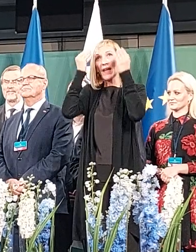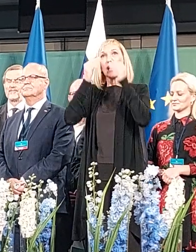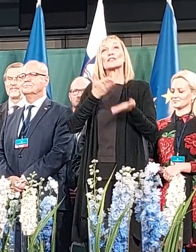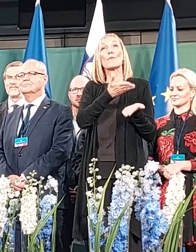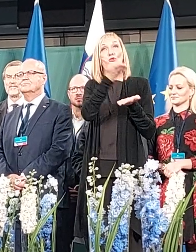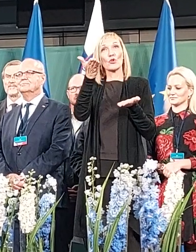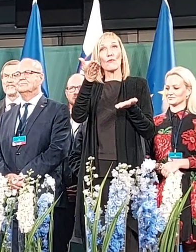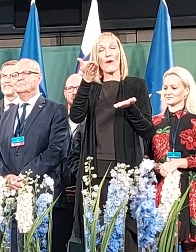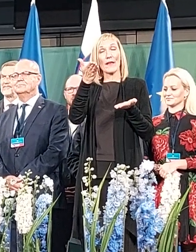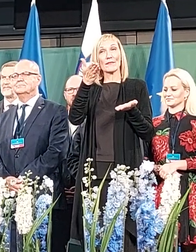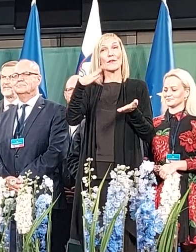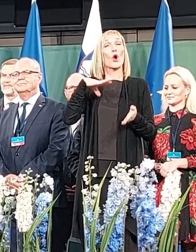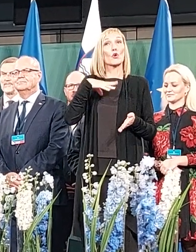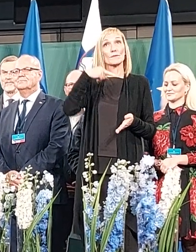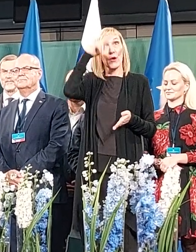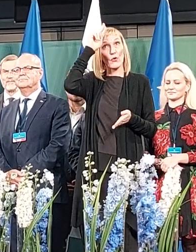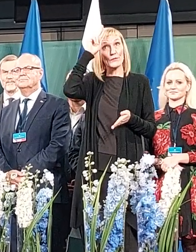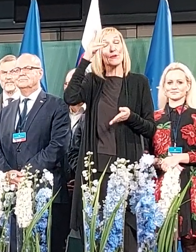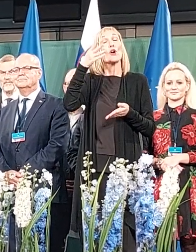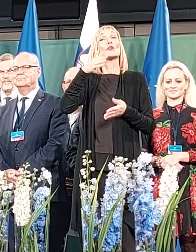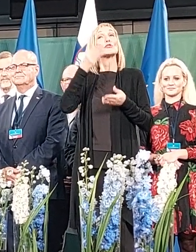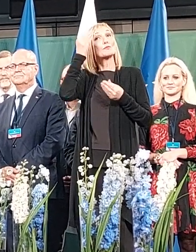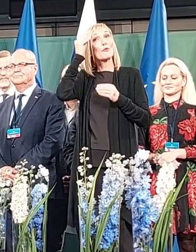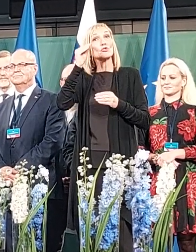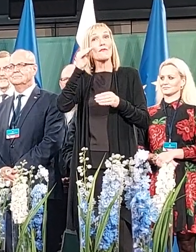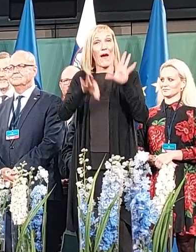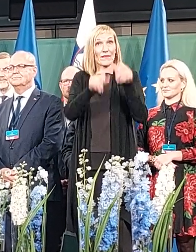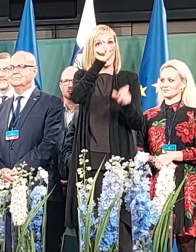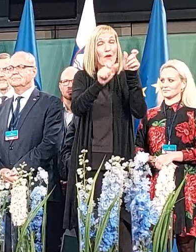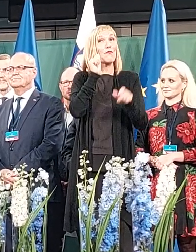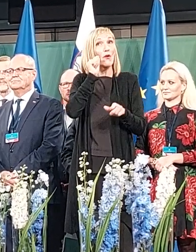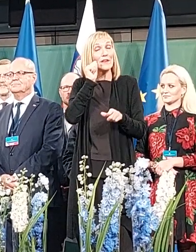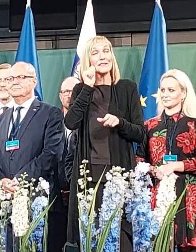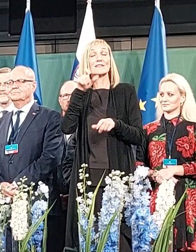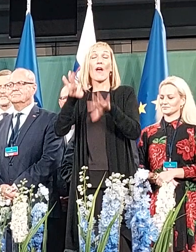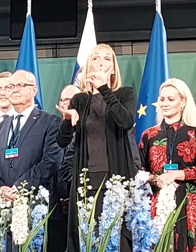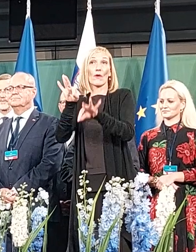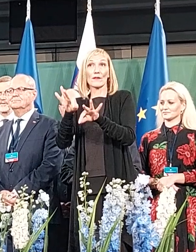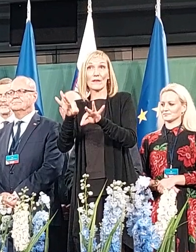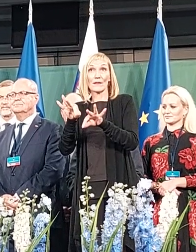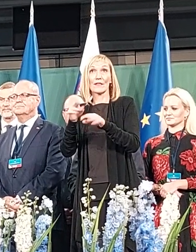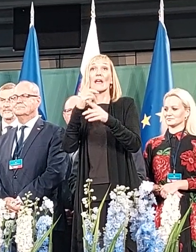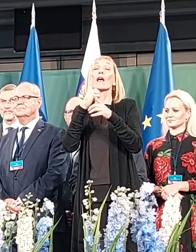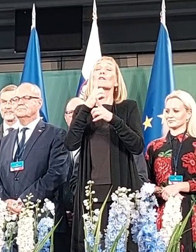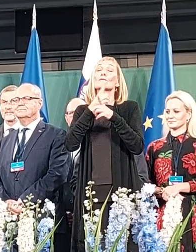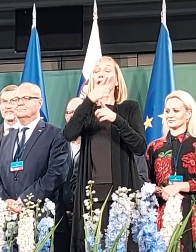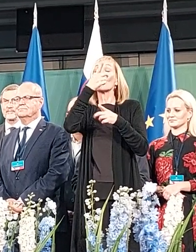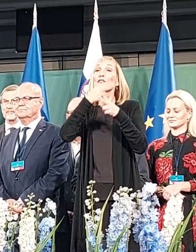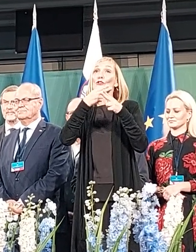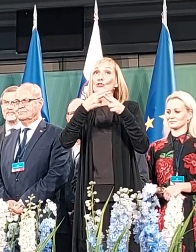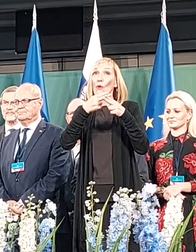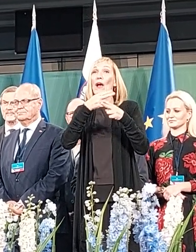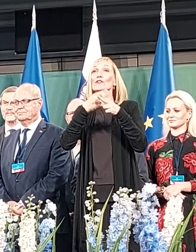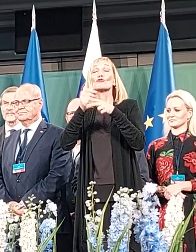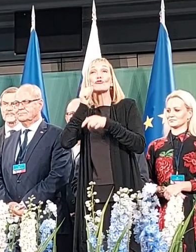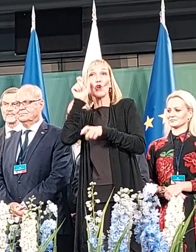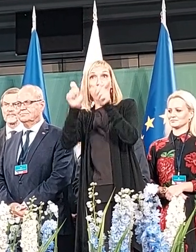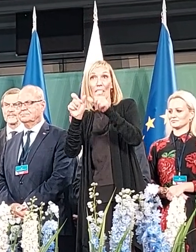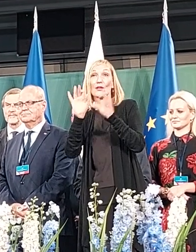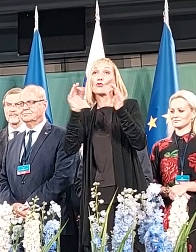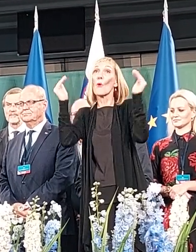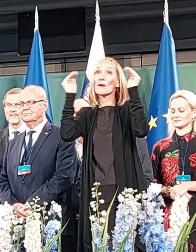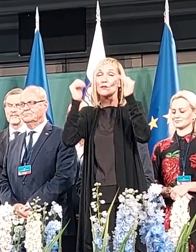Spoštovane gospe in gospodje, spoštovane volivke in volivci, državljanke in državljani, dobro večer. Najprej bi